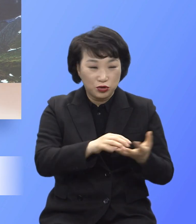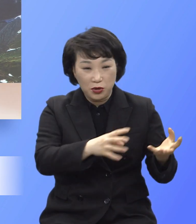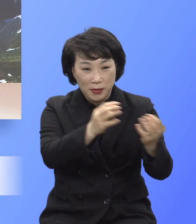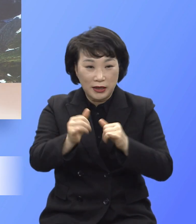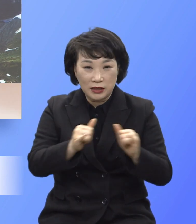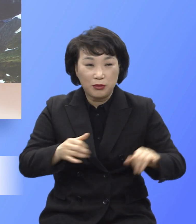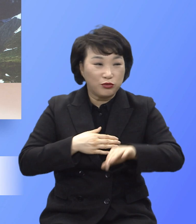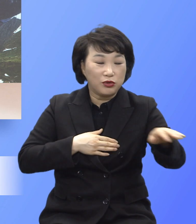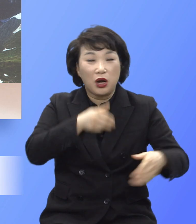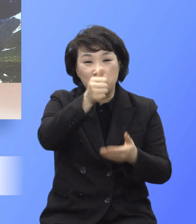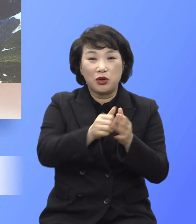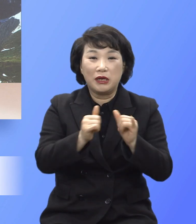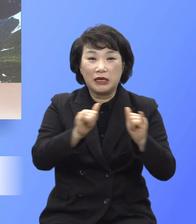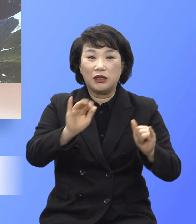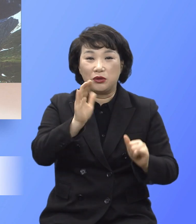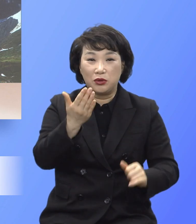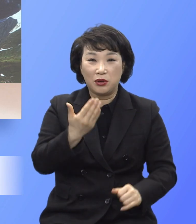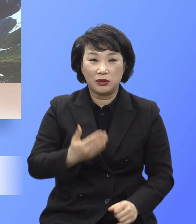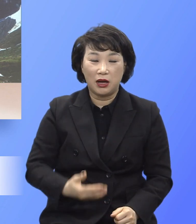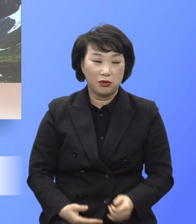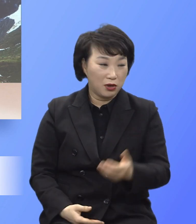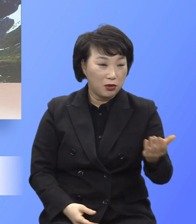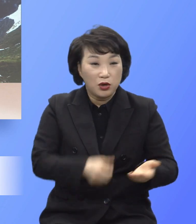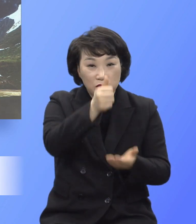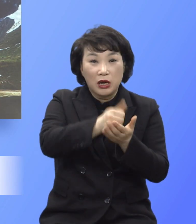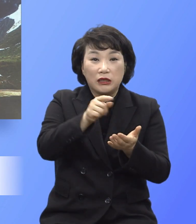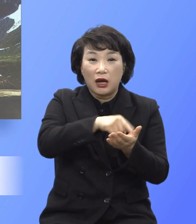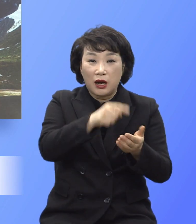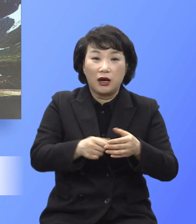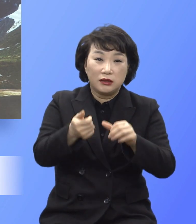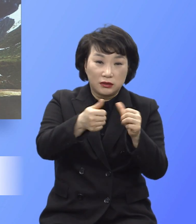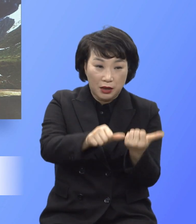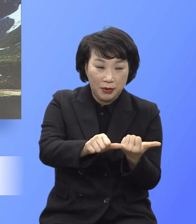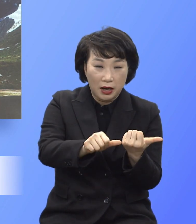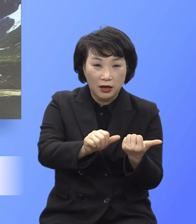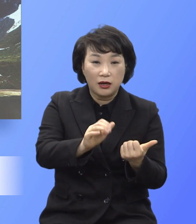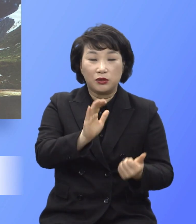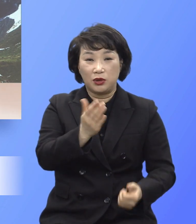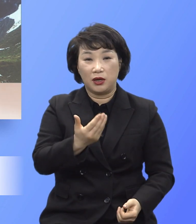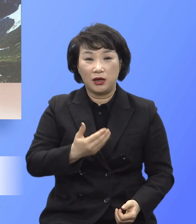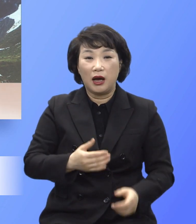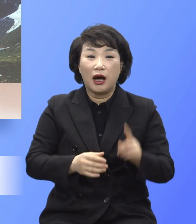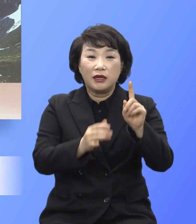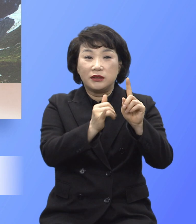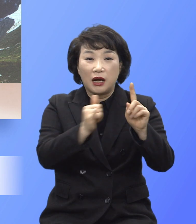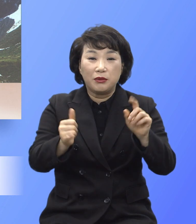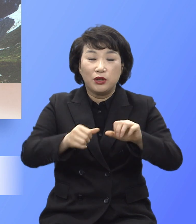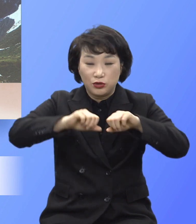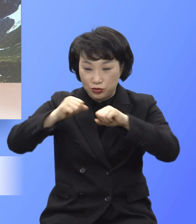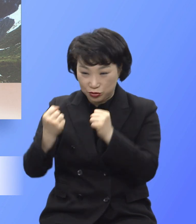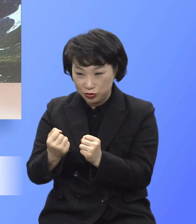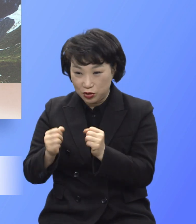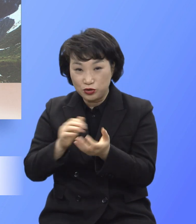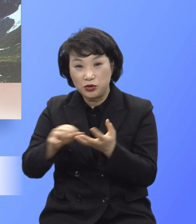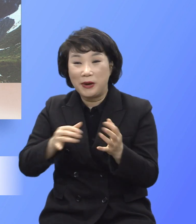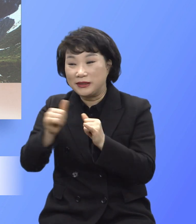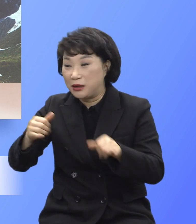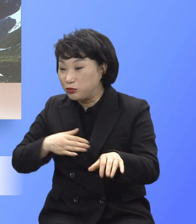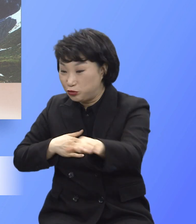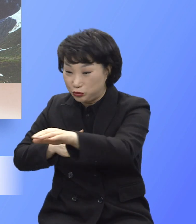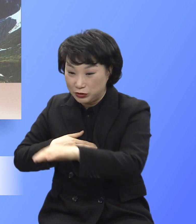사람이 죄인 된 것 같이 죄값은 사망 죽게 된 것 같이 한 사람의 순종으로 많은